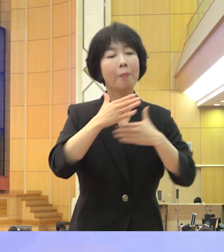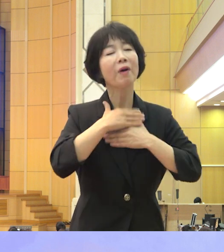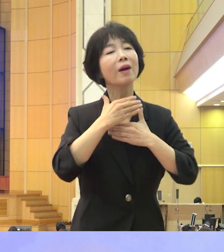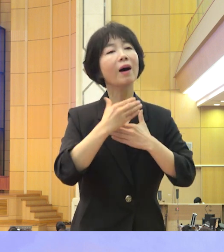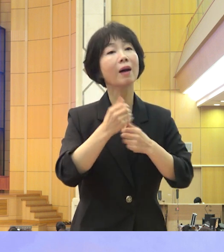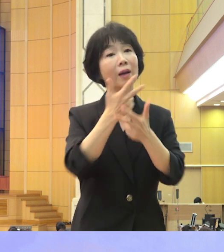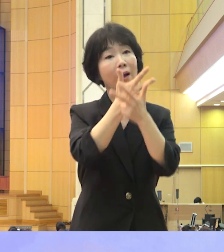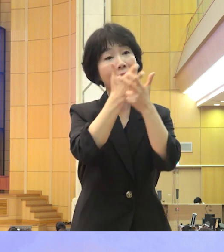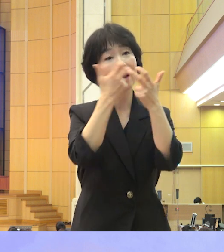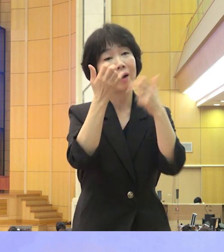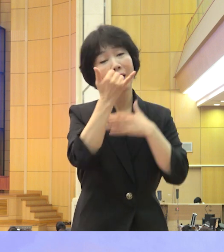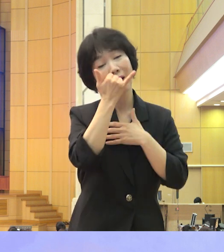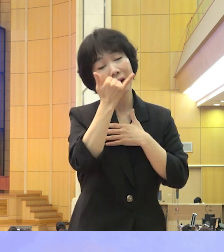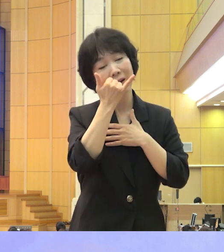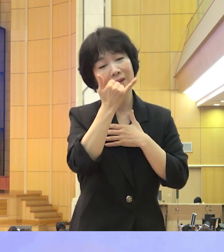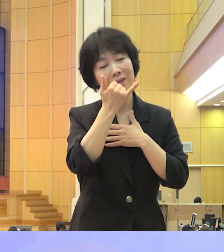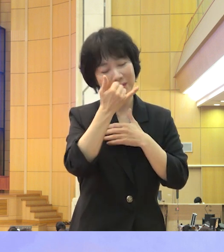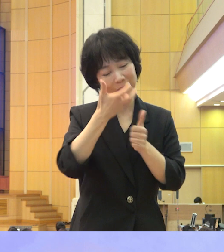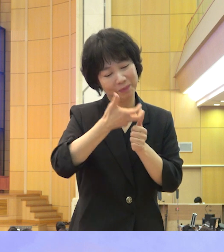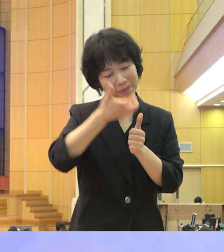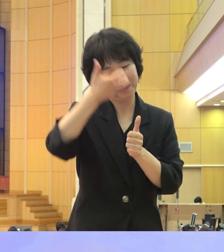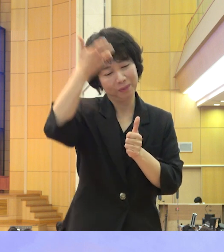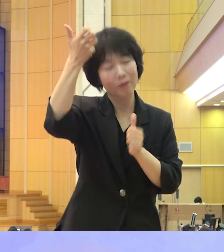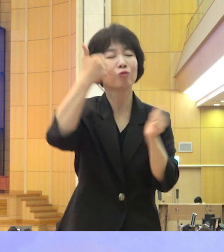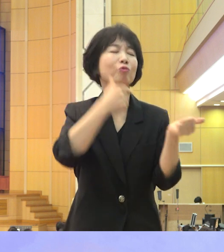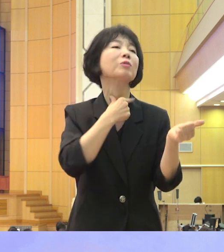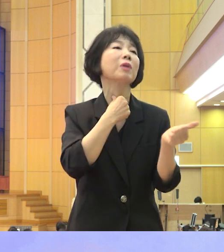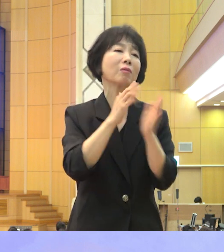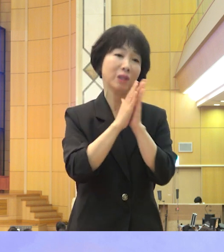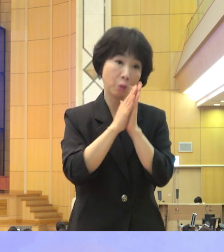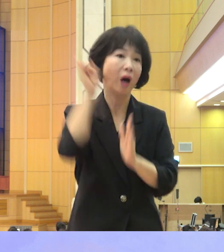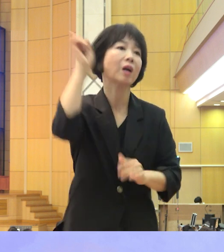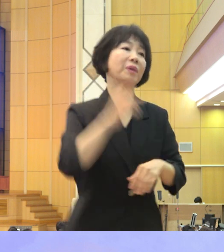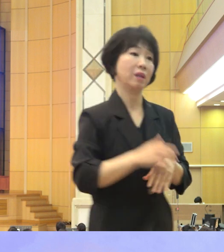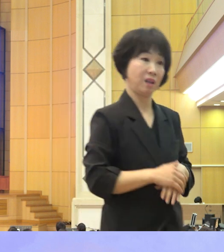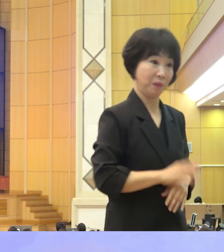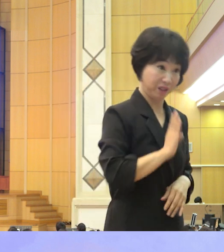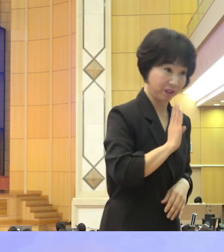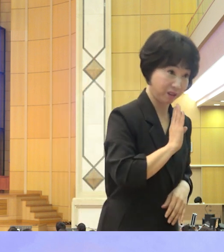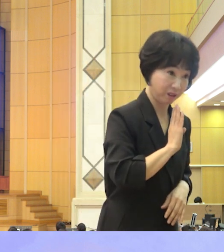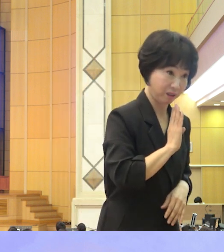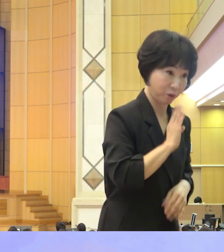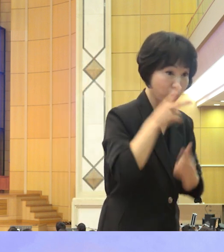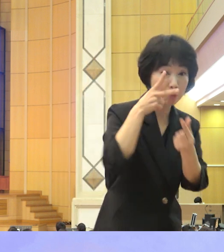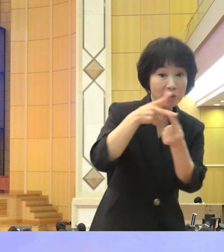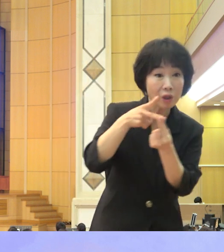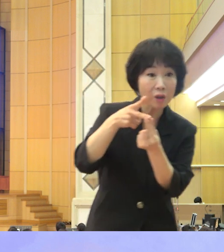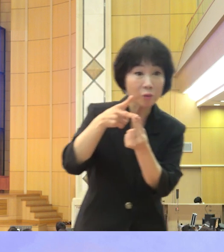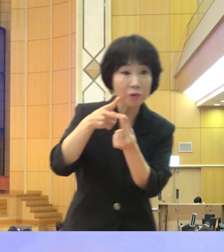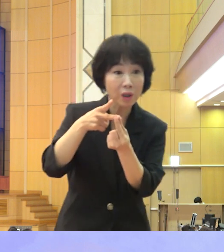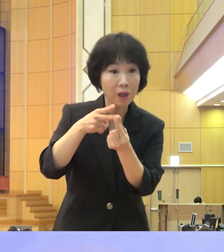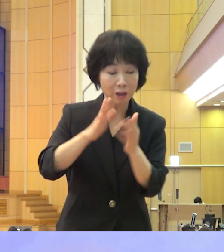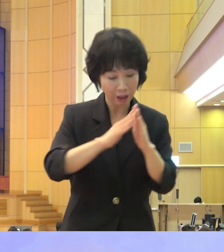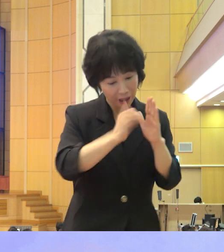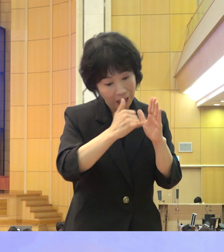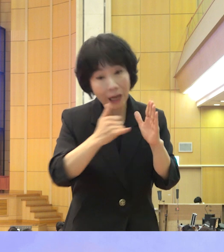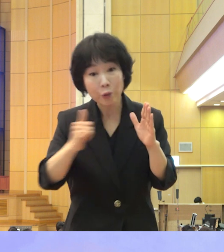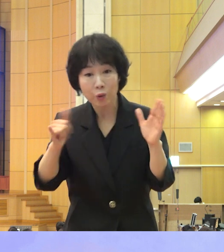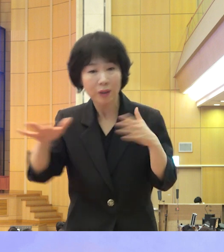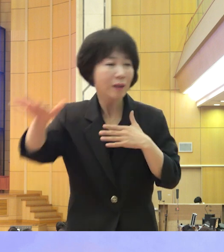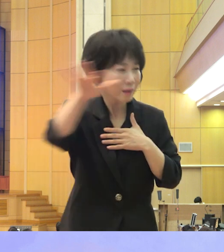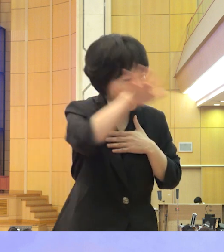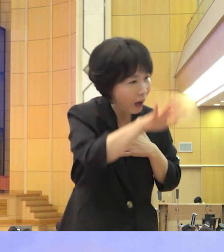편안하게 잠자듯이 하나님 앞에 갈 수 있도록 기도해 주세요. 두 번째, 우리 자녀들이, 우리 가족들이